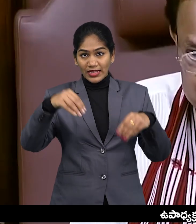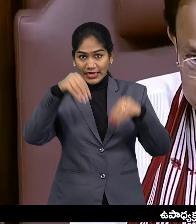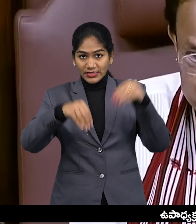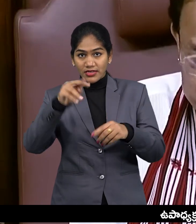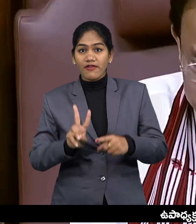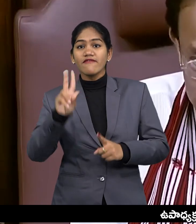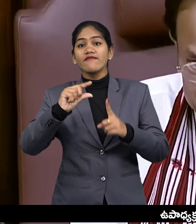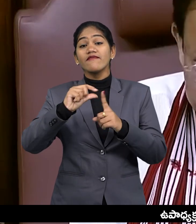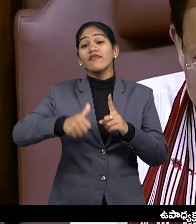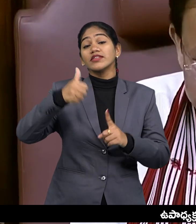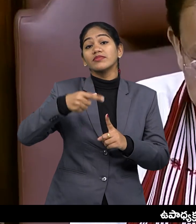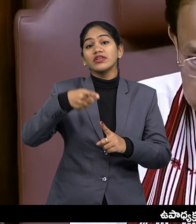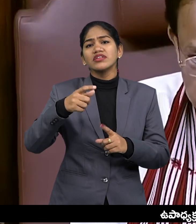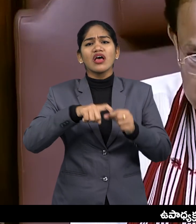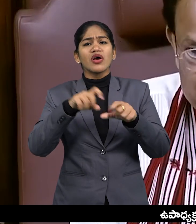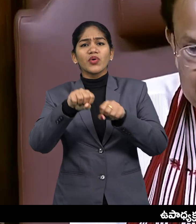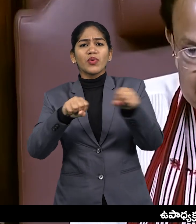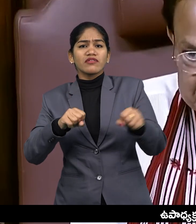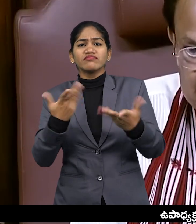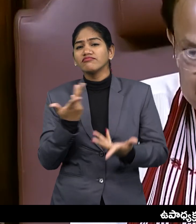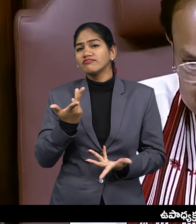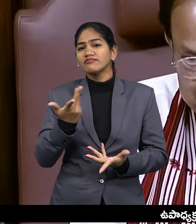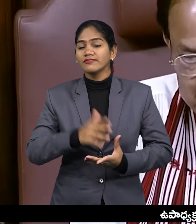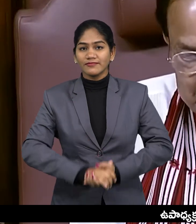ఉపాధ్యక్షుడిగా ఎన్నిక కావటానికి అర్హత